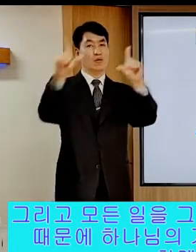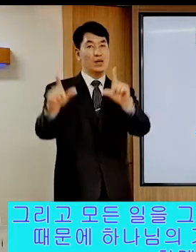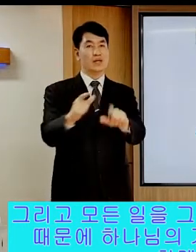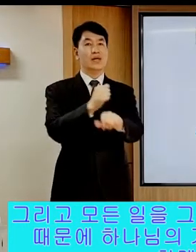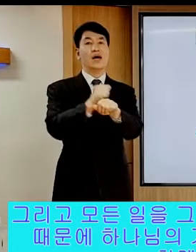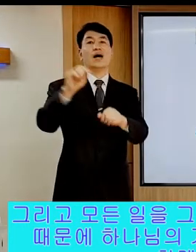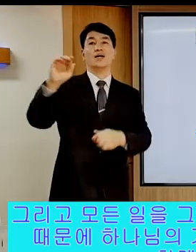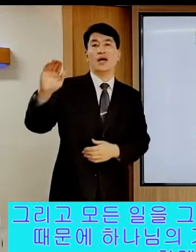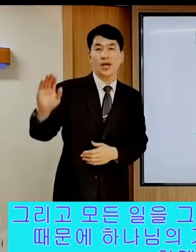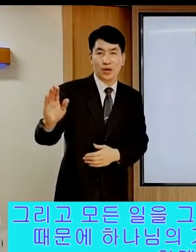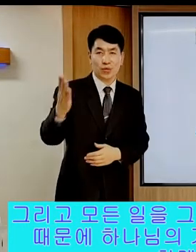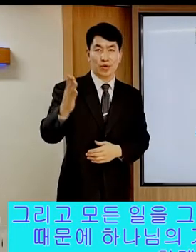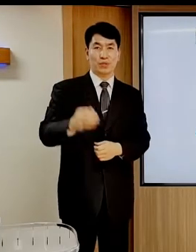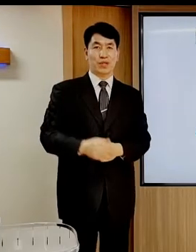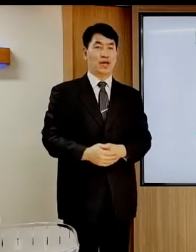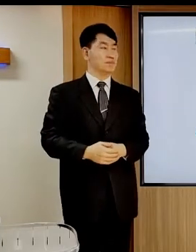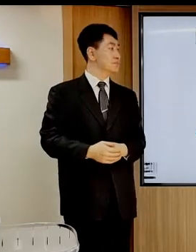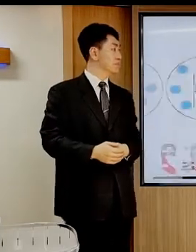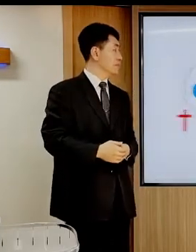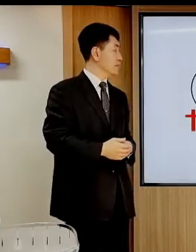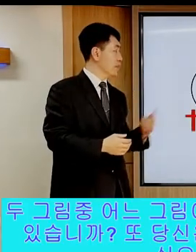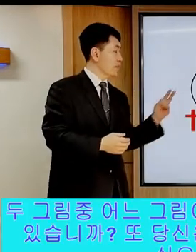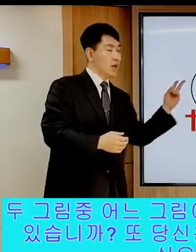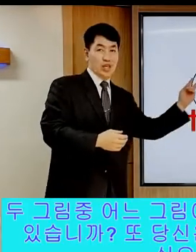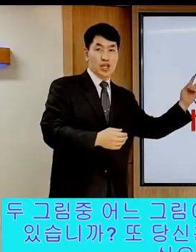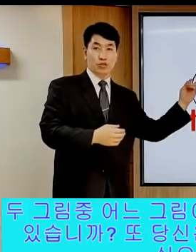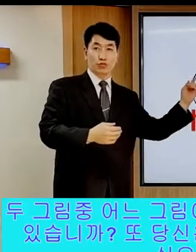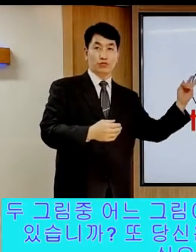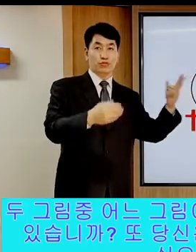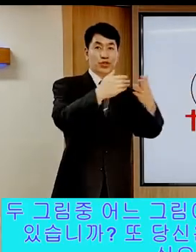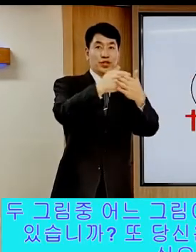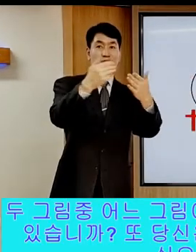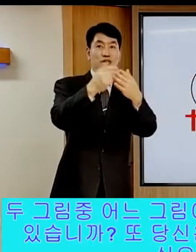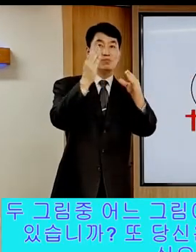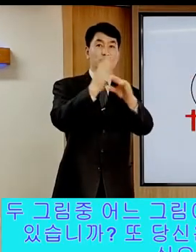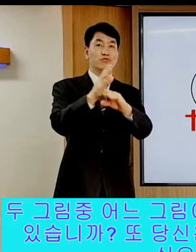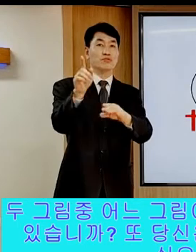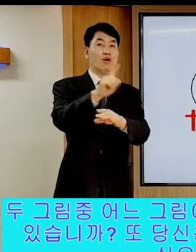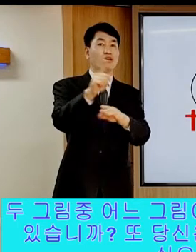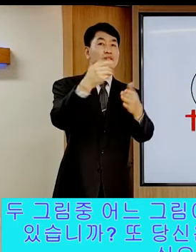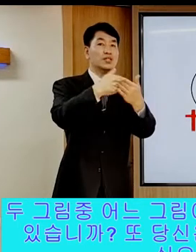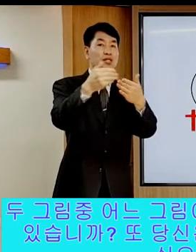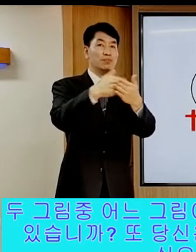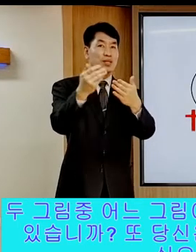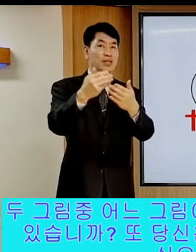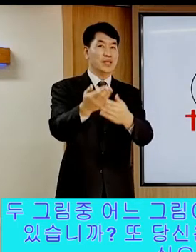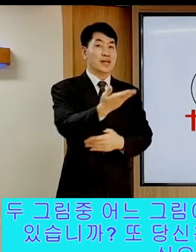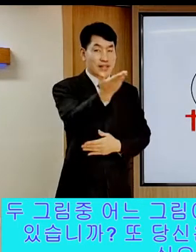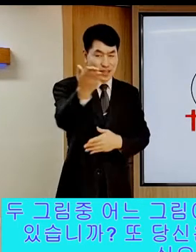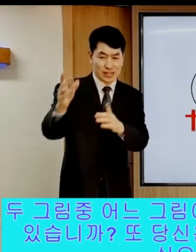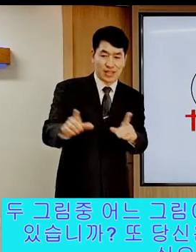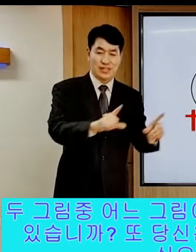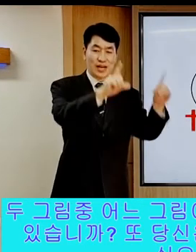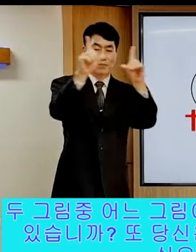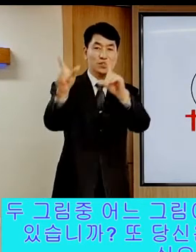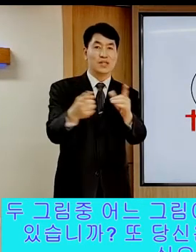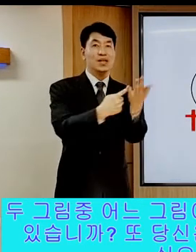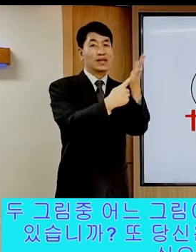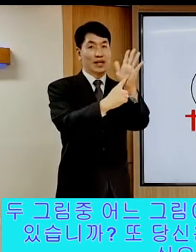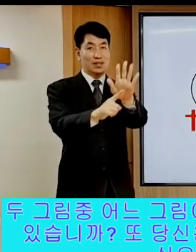생활을 하게 됩니다. 이 두 그림 중 어느 그림이 당신의 삶을